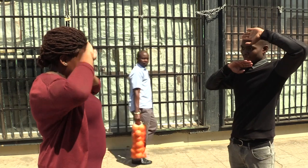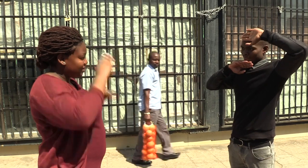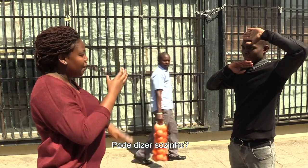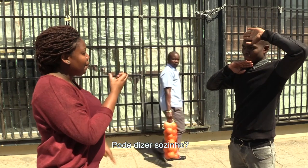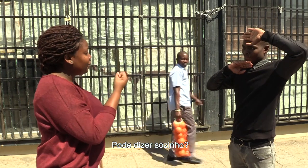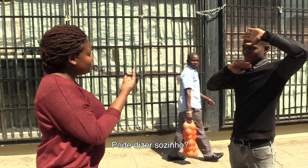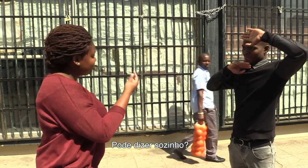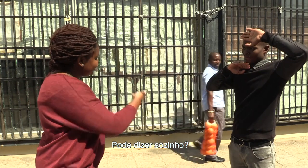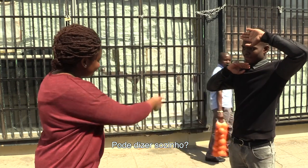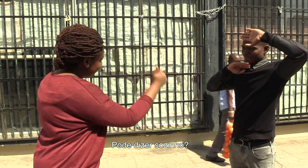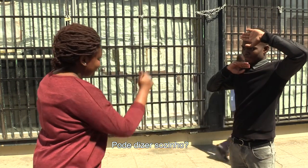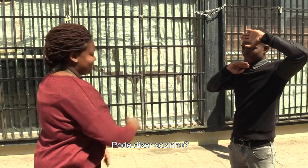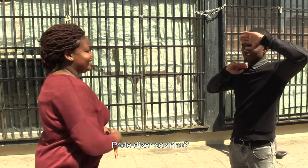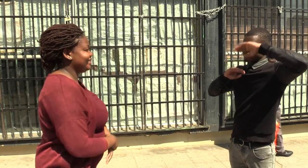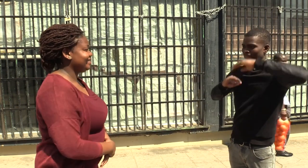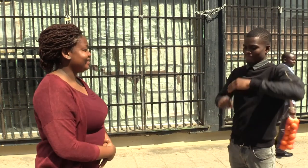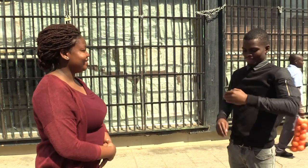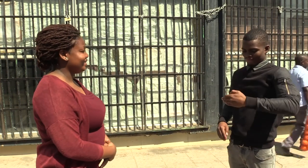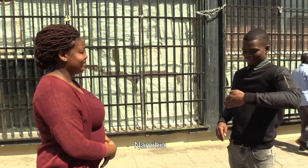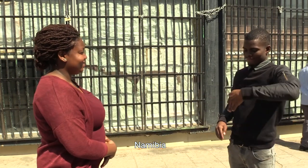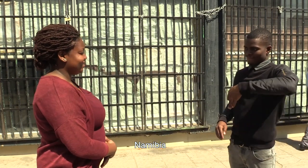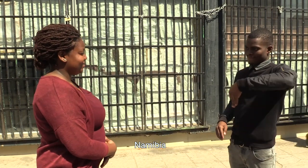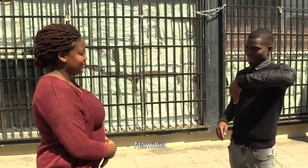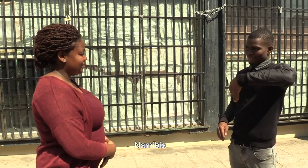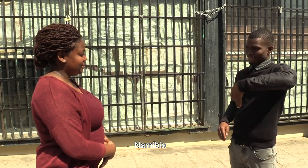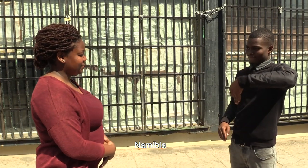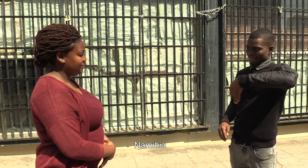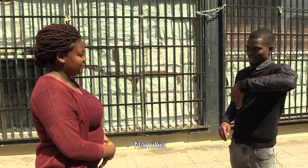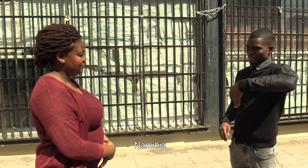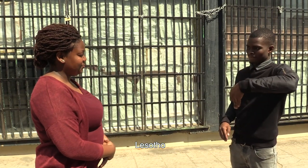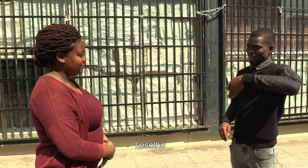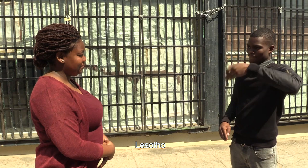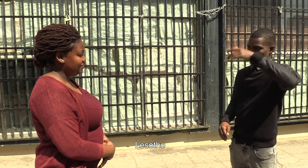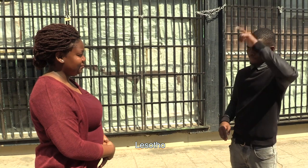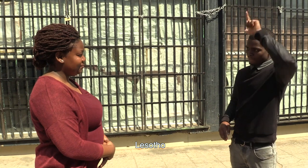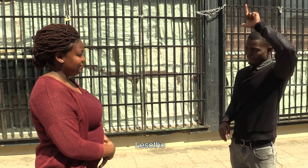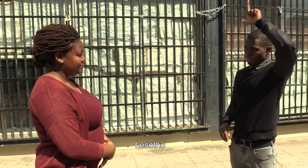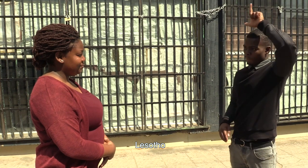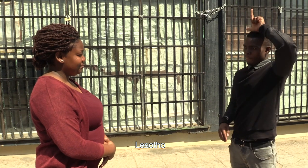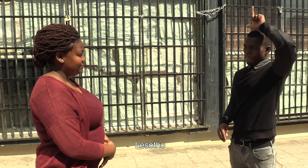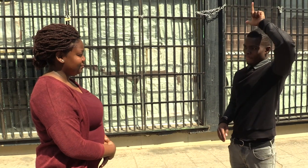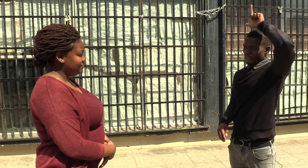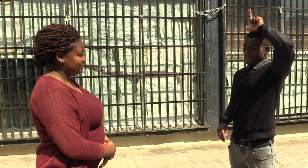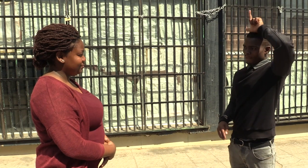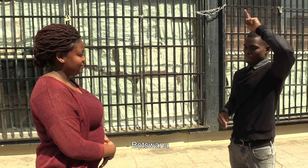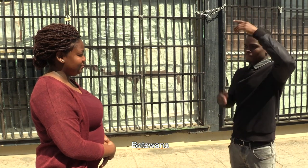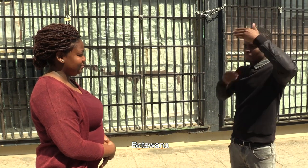Pode dizer Sozinho Namíbia Lesoto